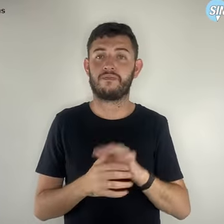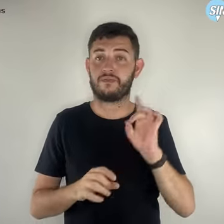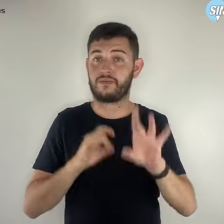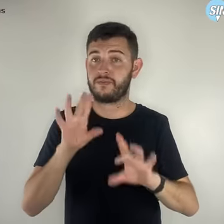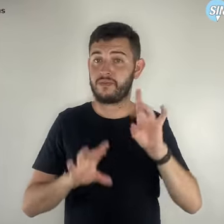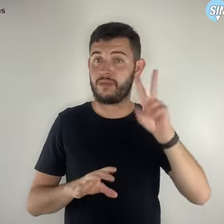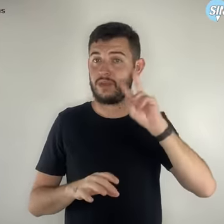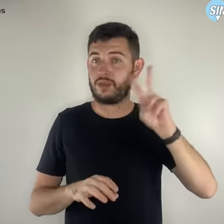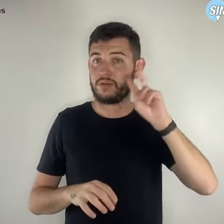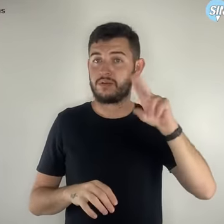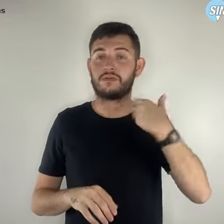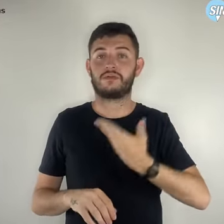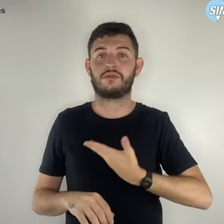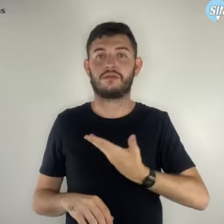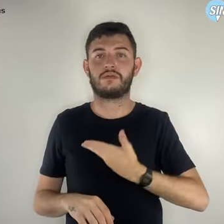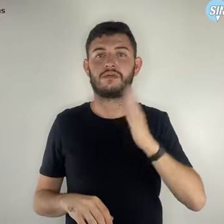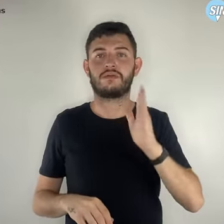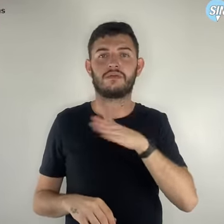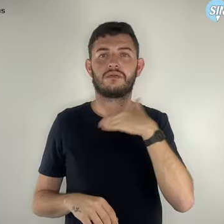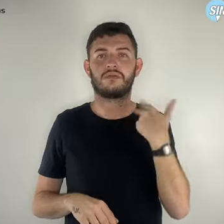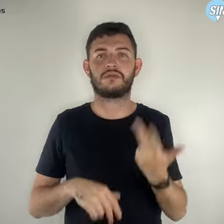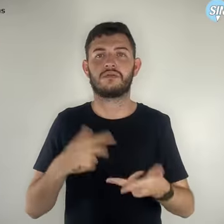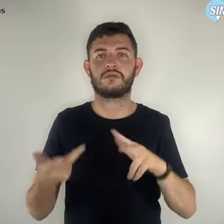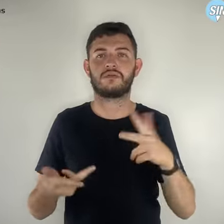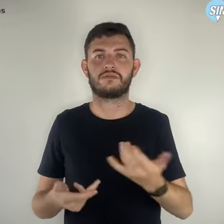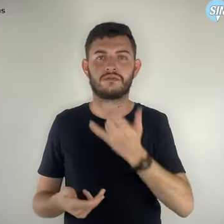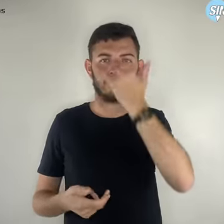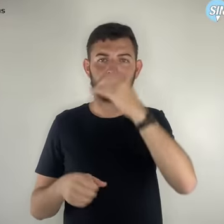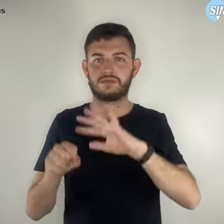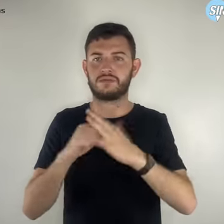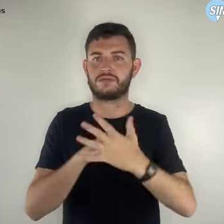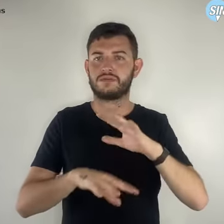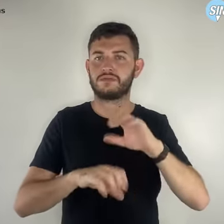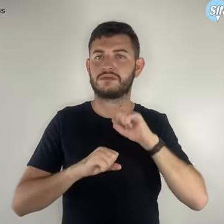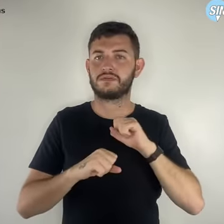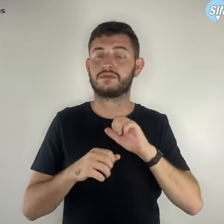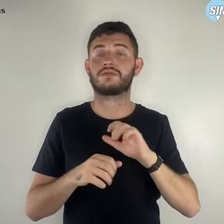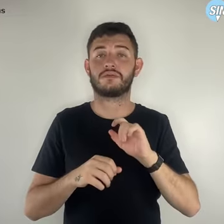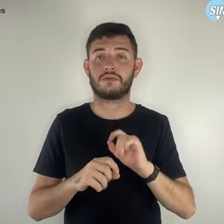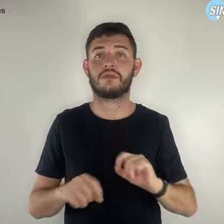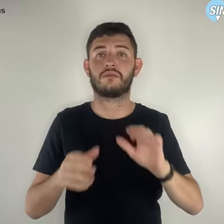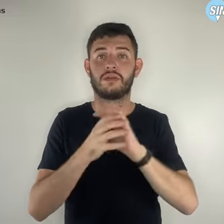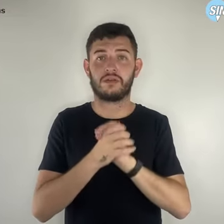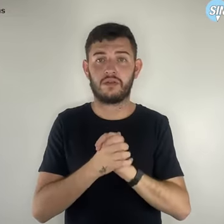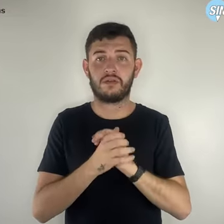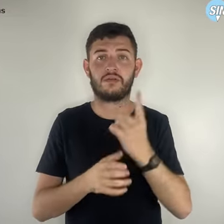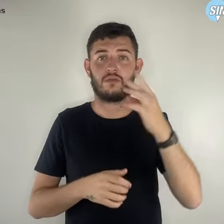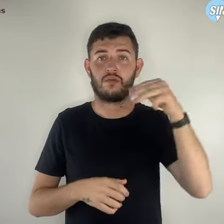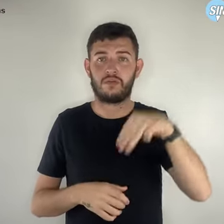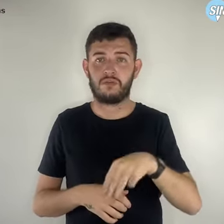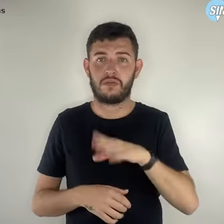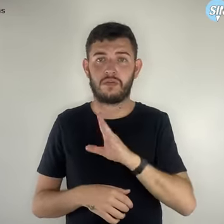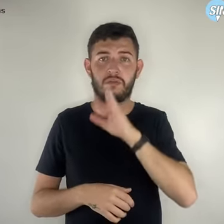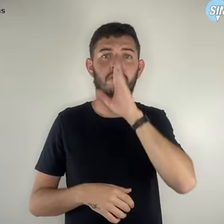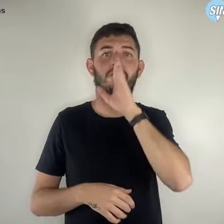Em especial, lembraram os colegas que partiram vitimados pelo vírus, saudados por um minuto de